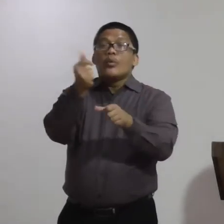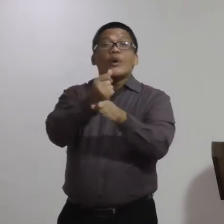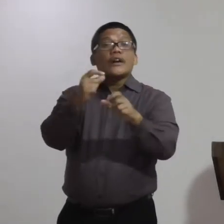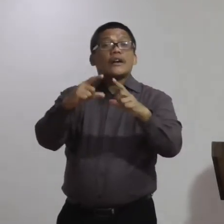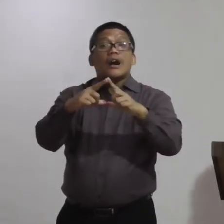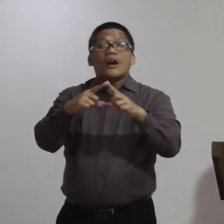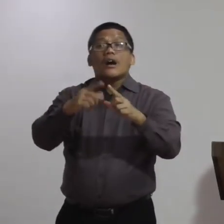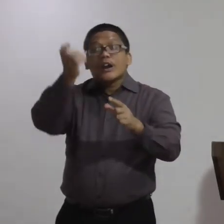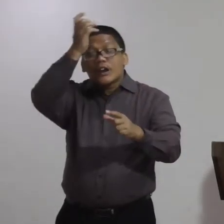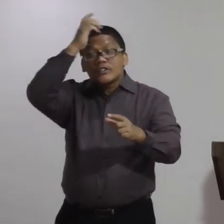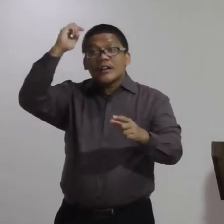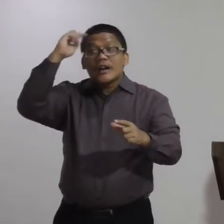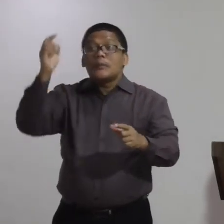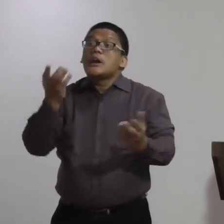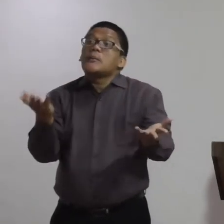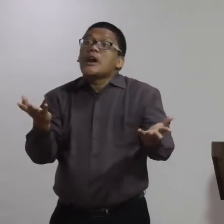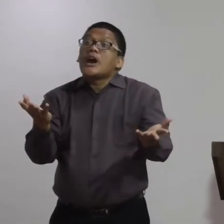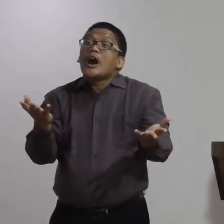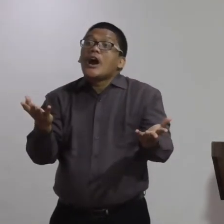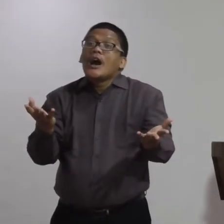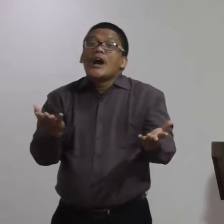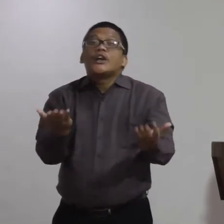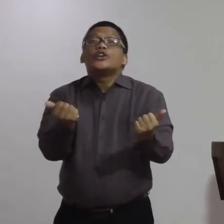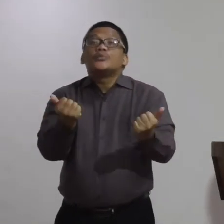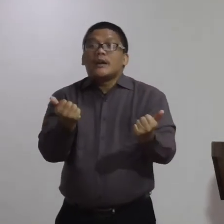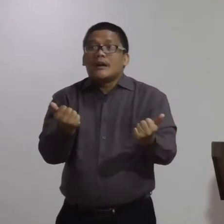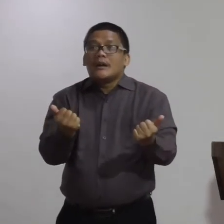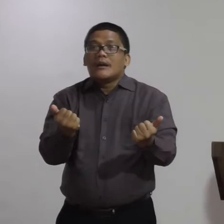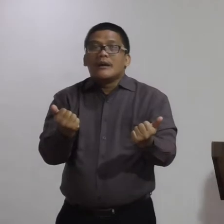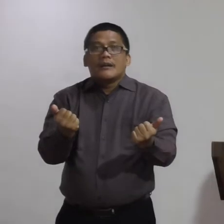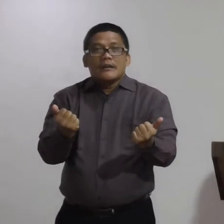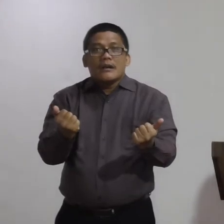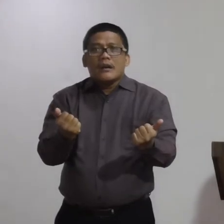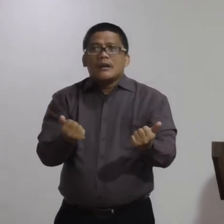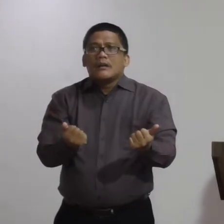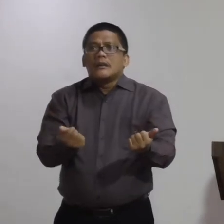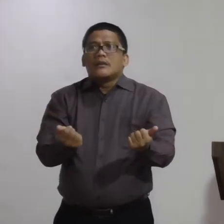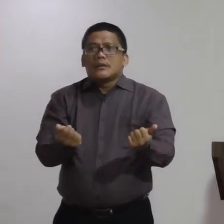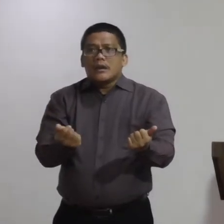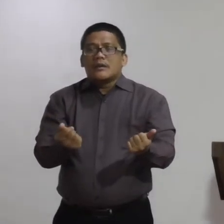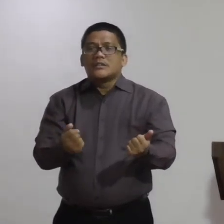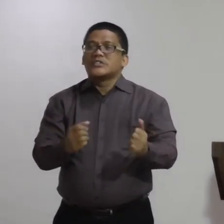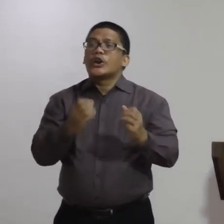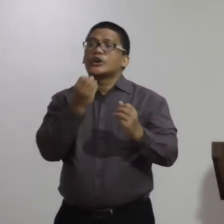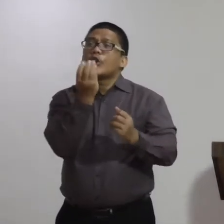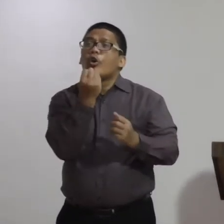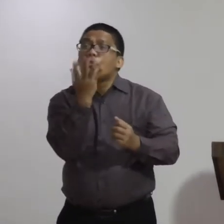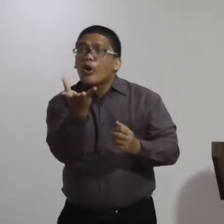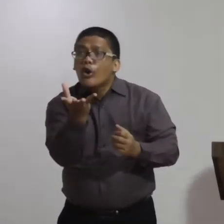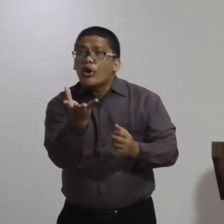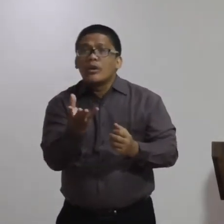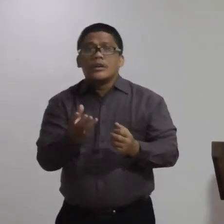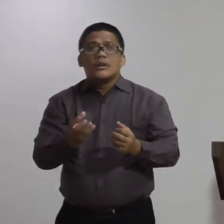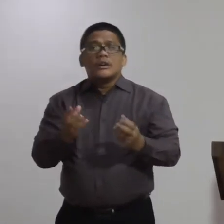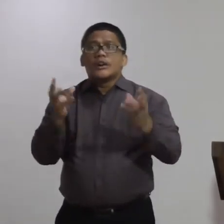sehari-hari, ya, kehidupan sehari-hari, cara kita bergaul, cara kita bekerja, ya, di tempat